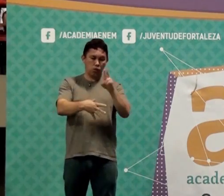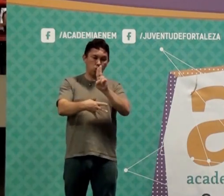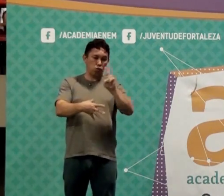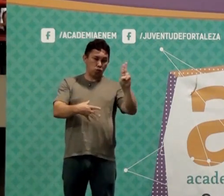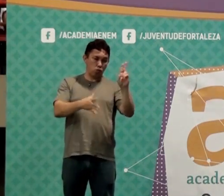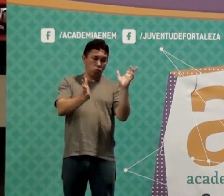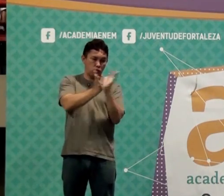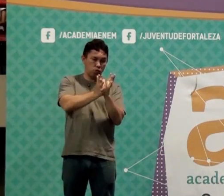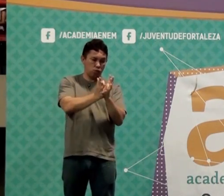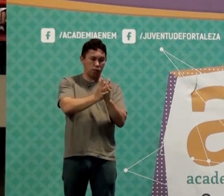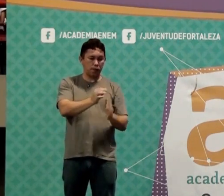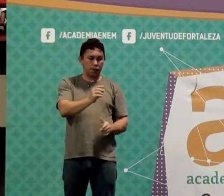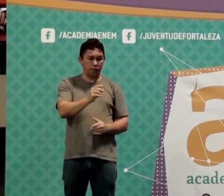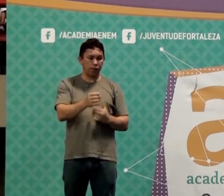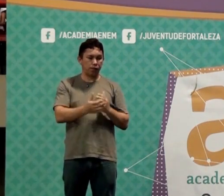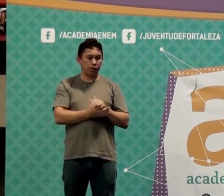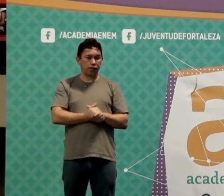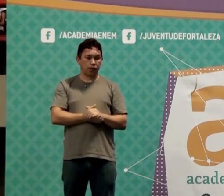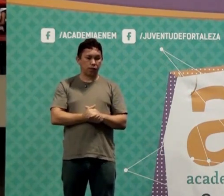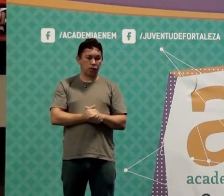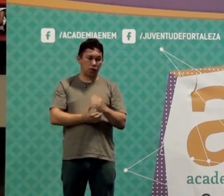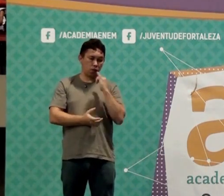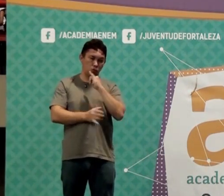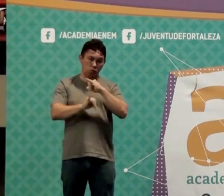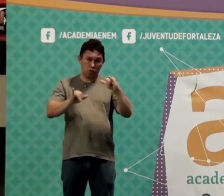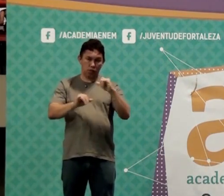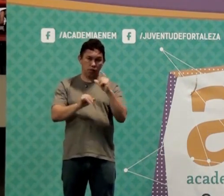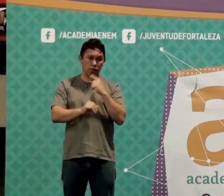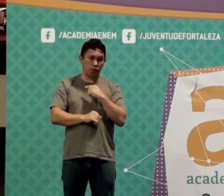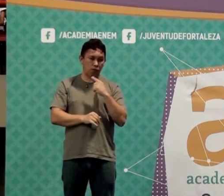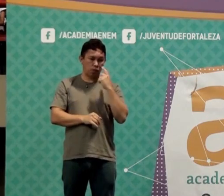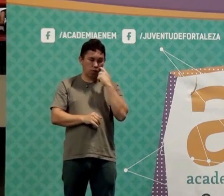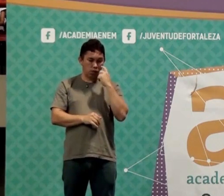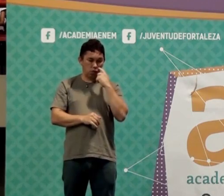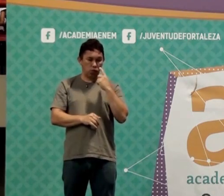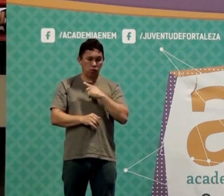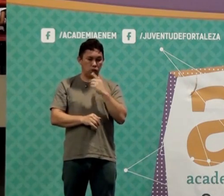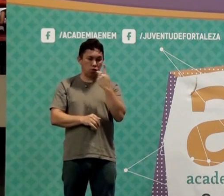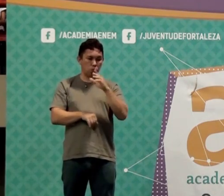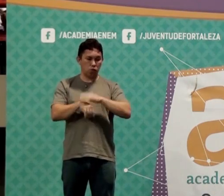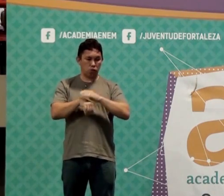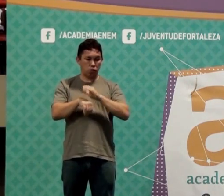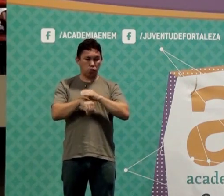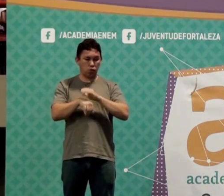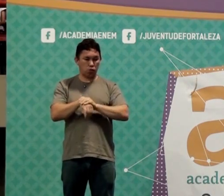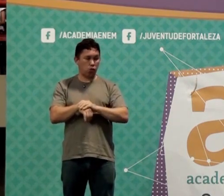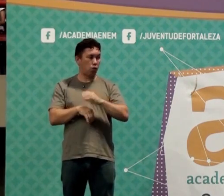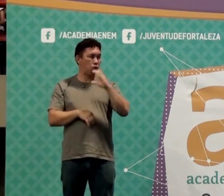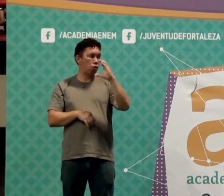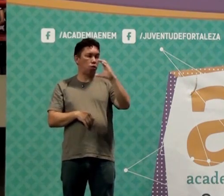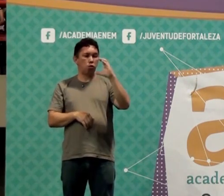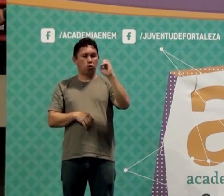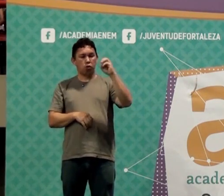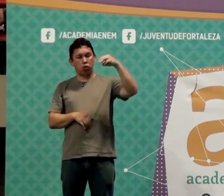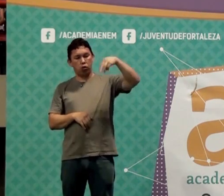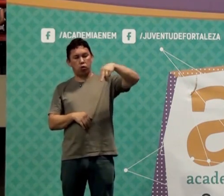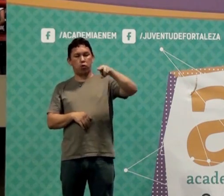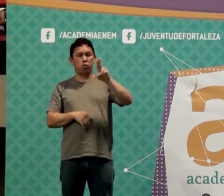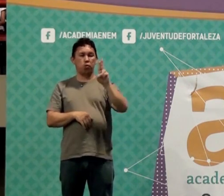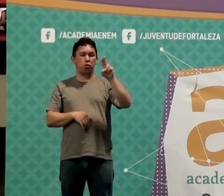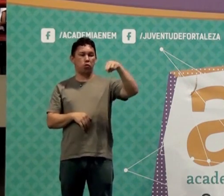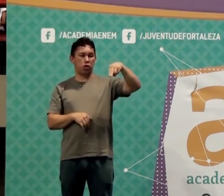impostos, né? Ao senhor das terras. Ela pagava tanto imposto que a burguesia vai começar a lutar para tomar o burgo para